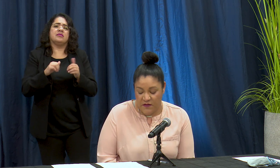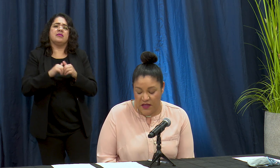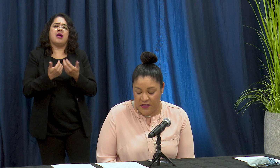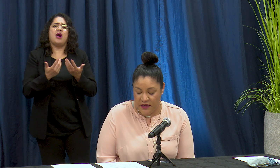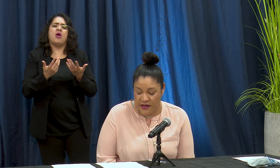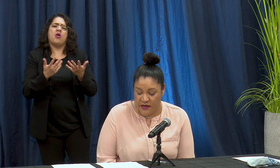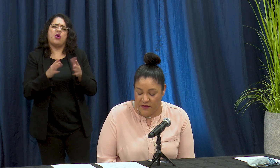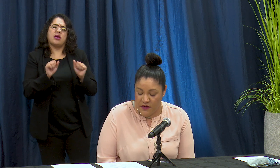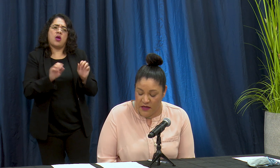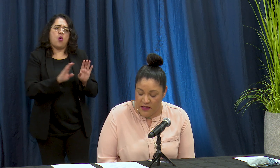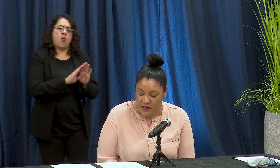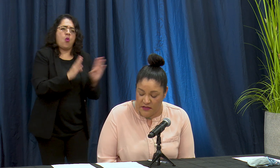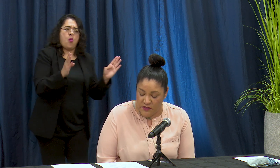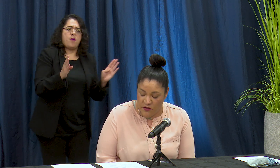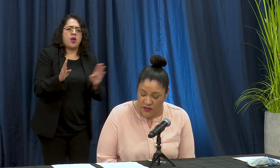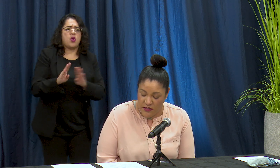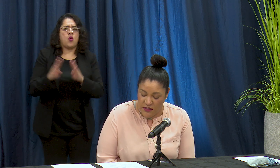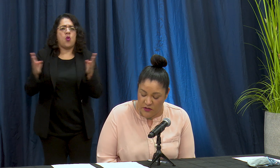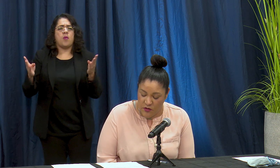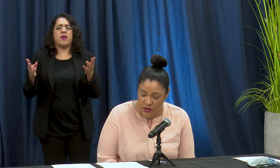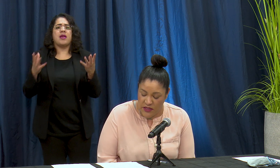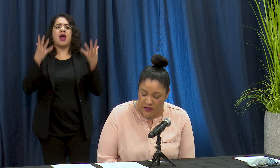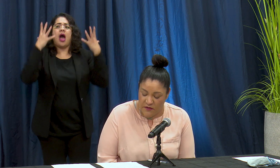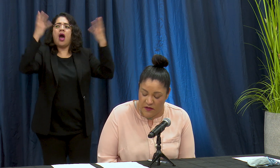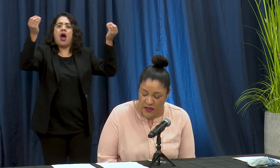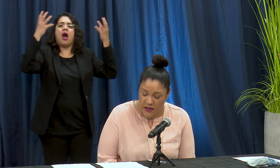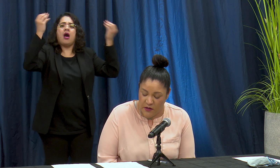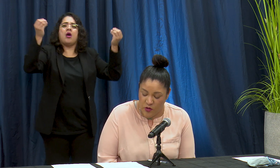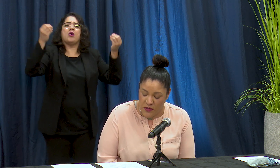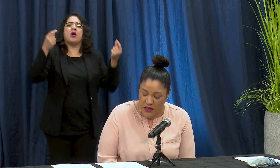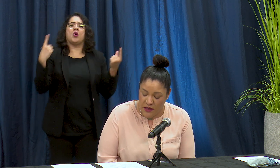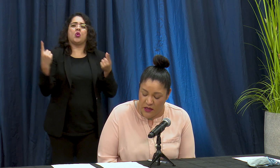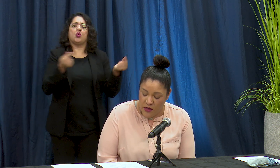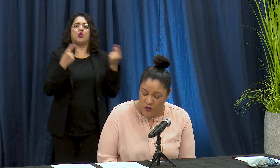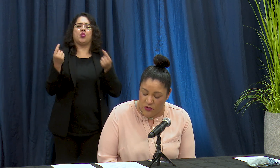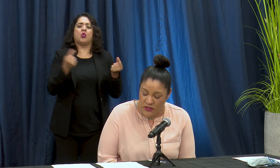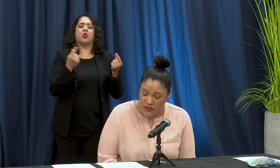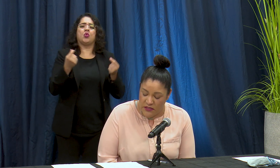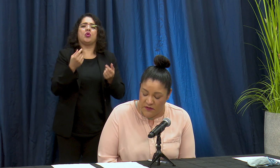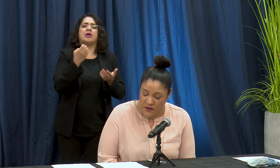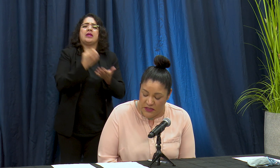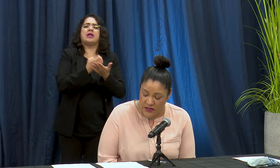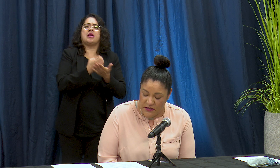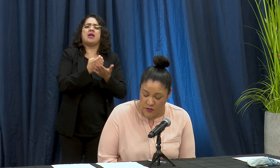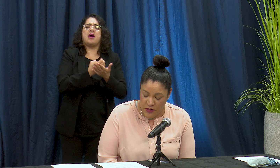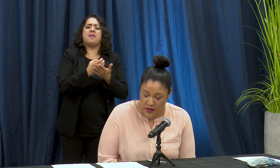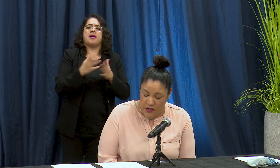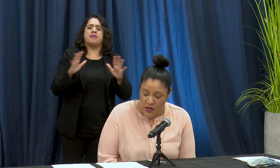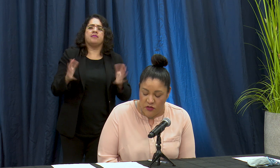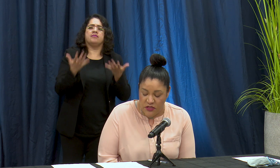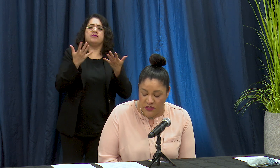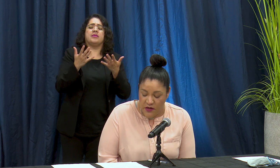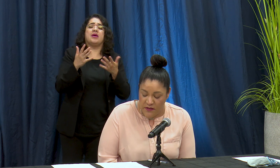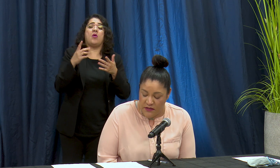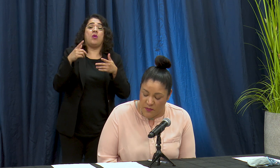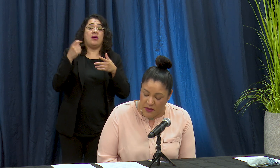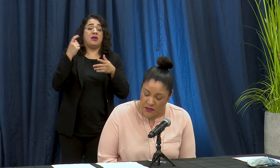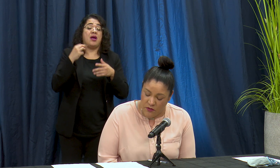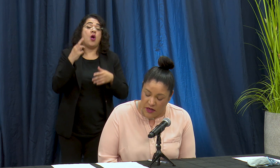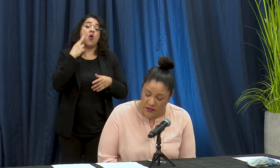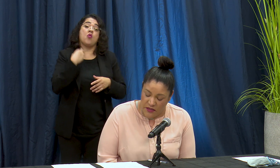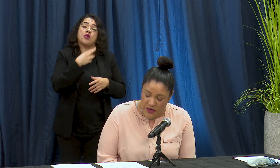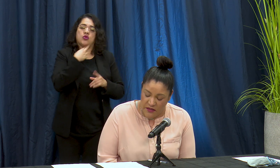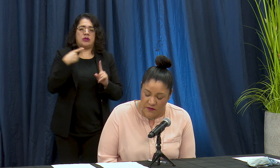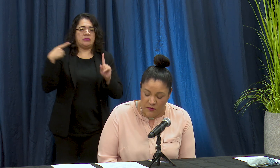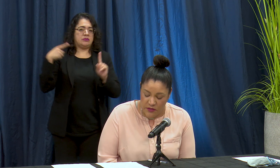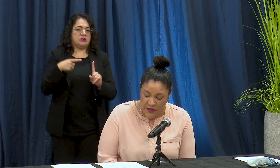para actividades al aire libre y acceso del tránsito y de actividad económica con distancia física segura. Los restaurantes en